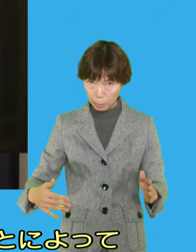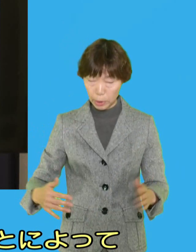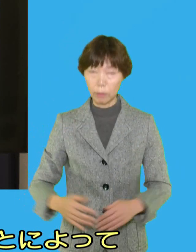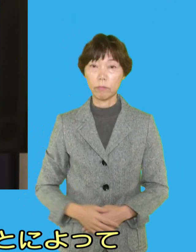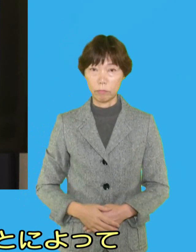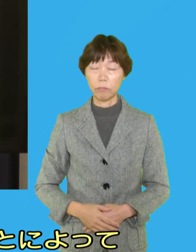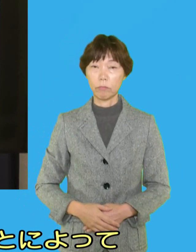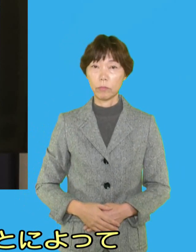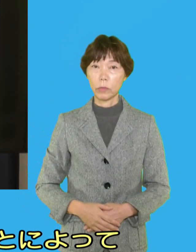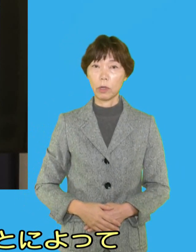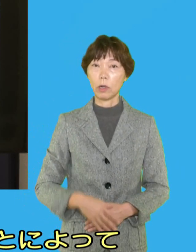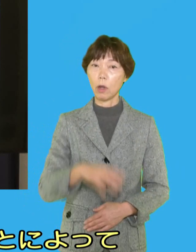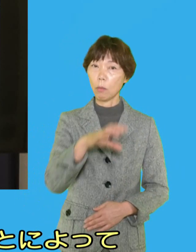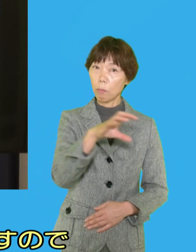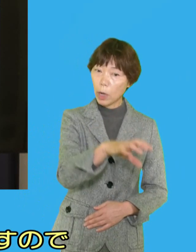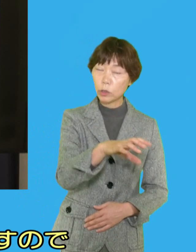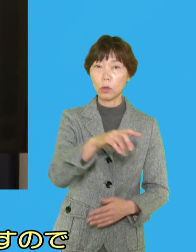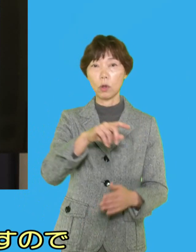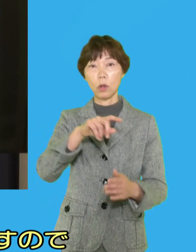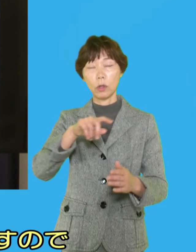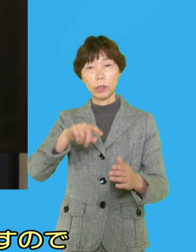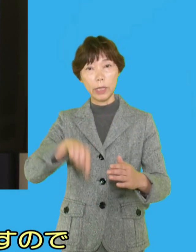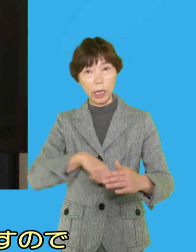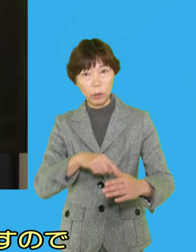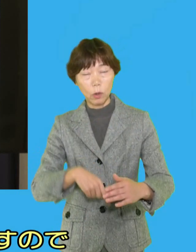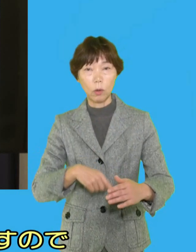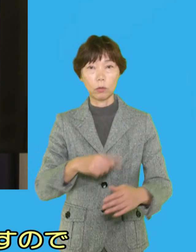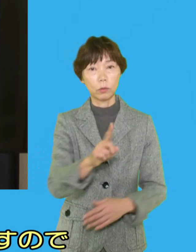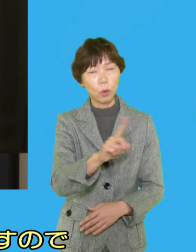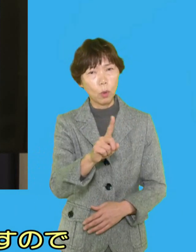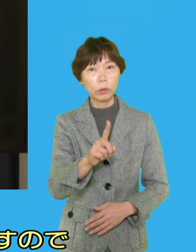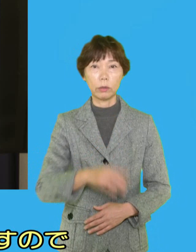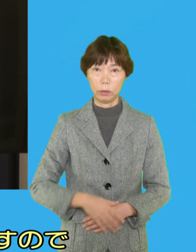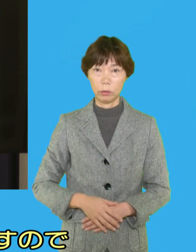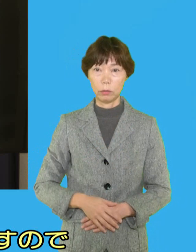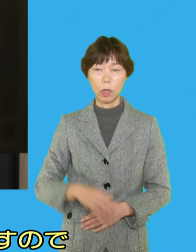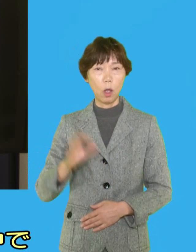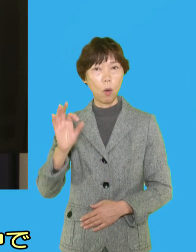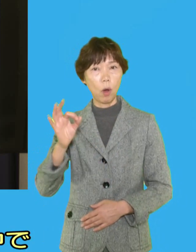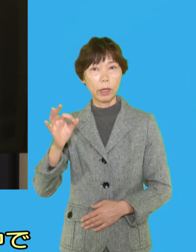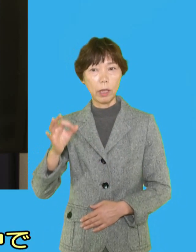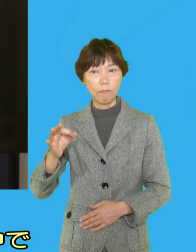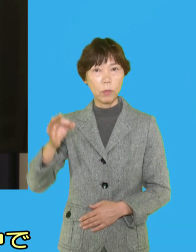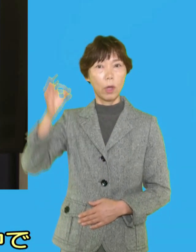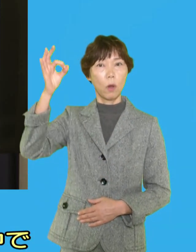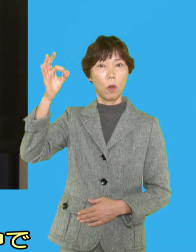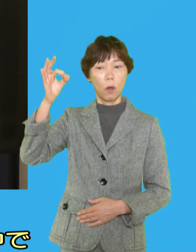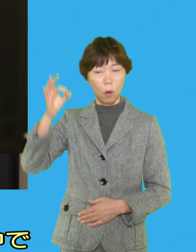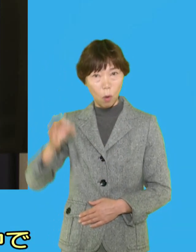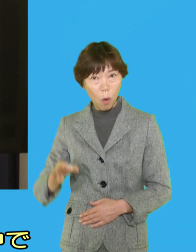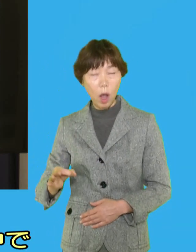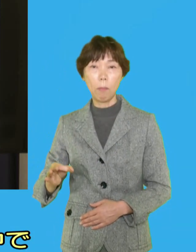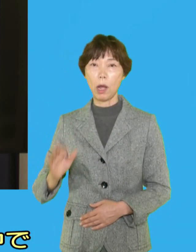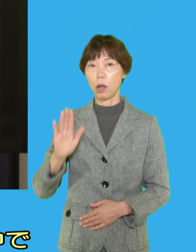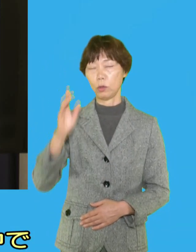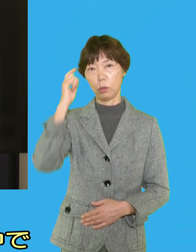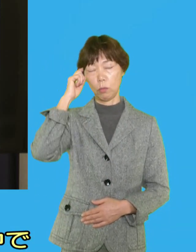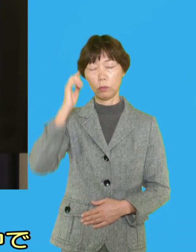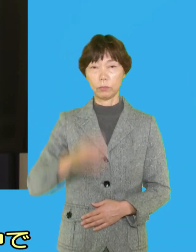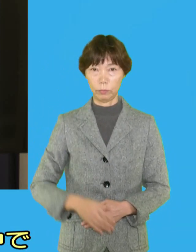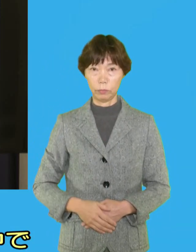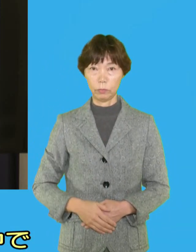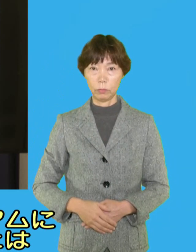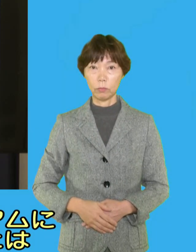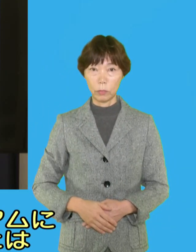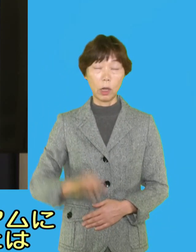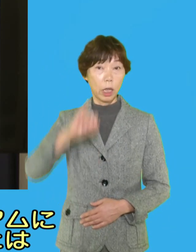こに付加するかということによってかなり幅はあると考えていますので、こういう、一つイメージを示